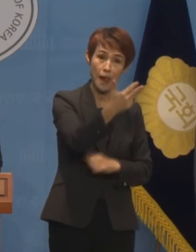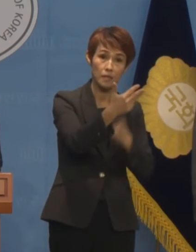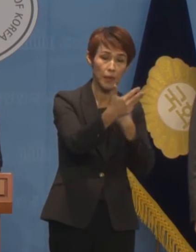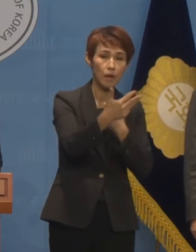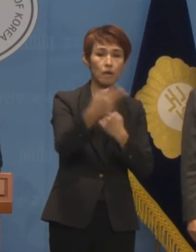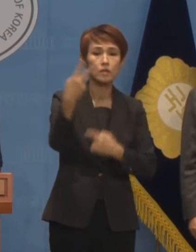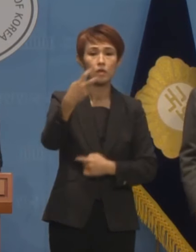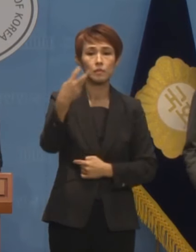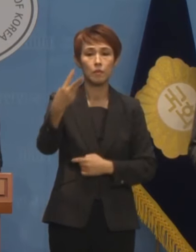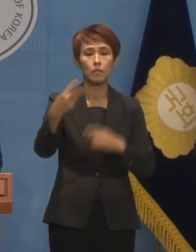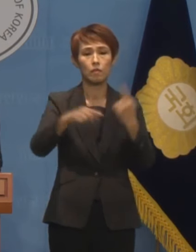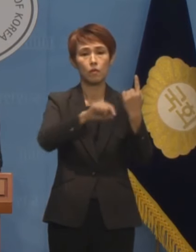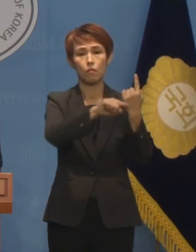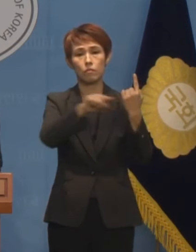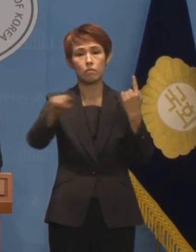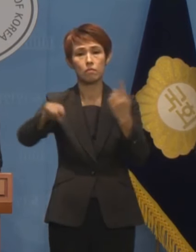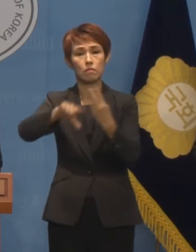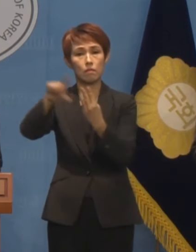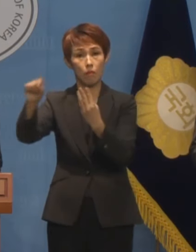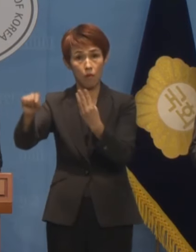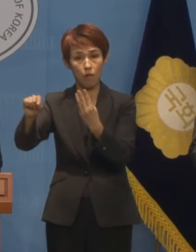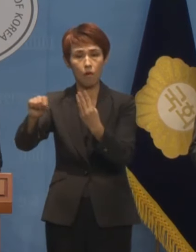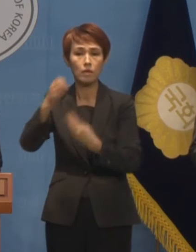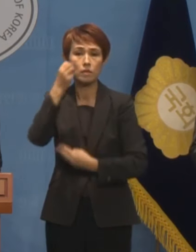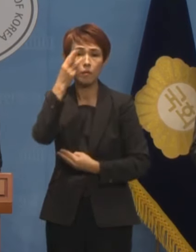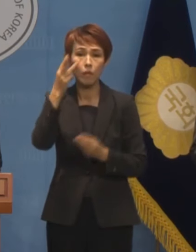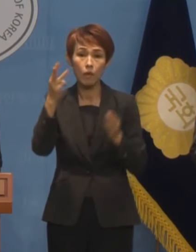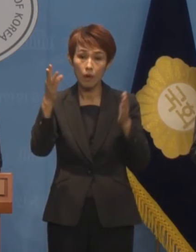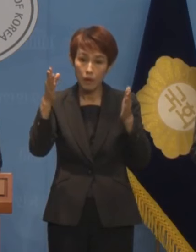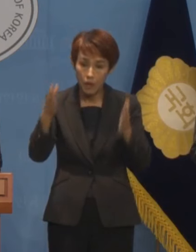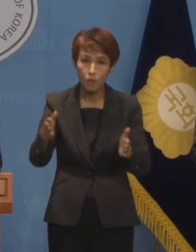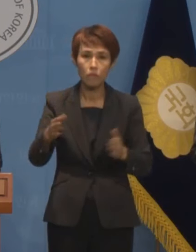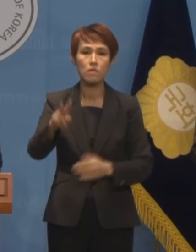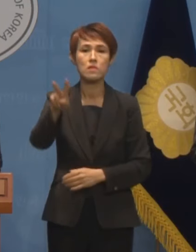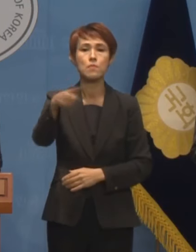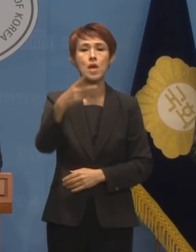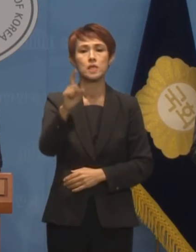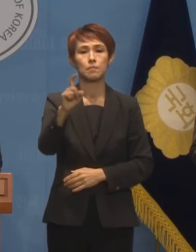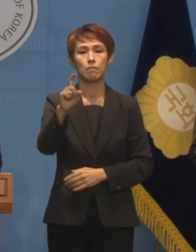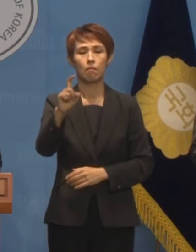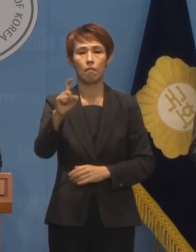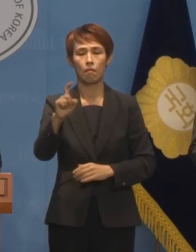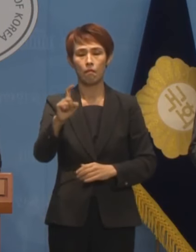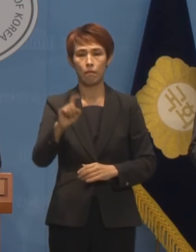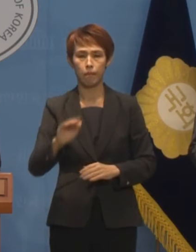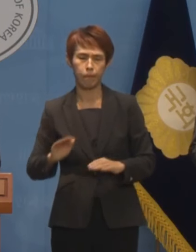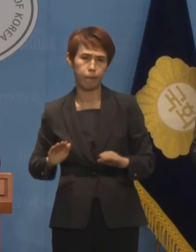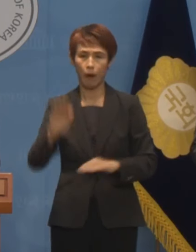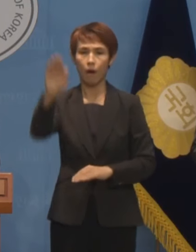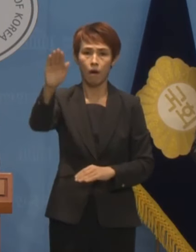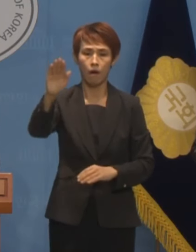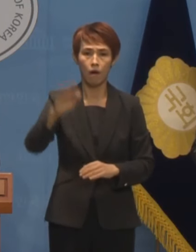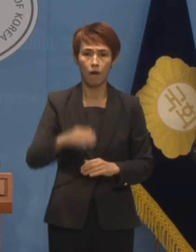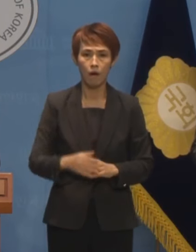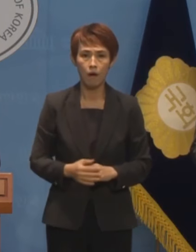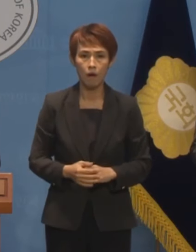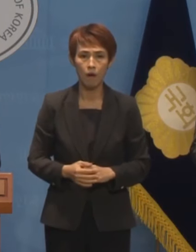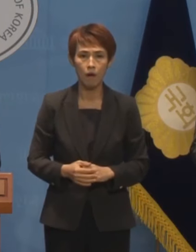2023년 1월부터 3월까지 석 달 동안 210건으로 폭증했습니다. 이들